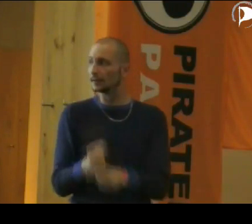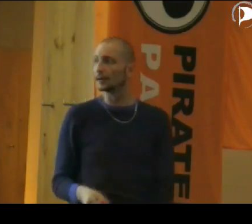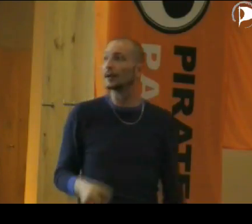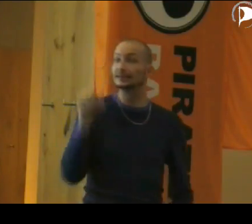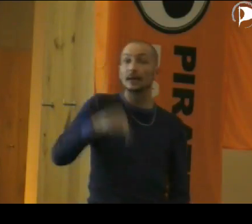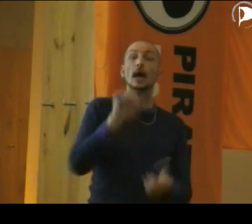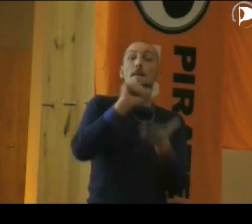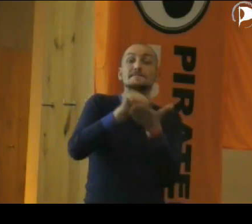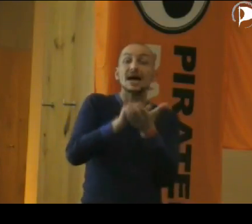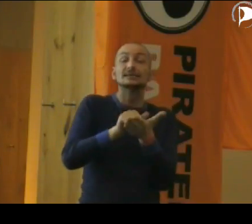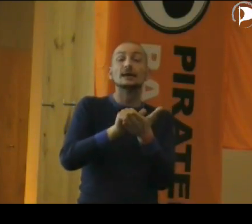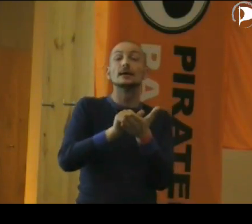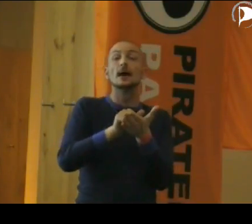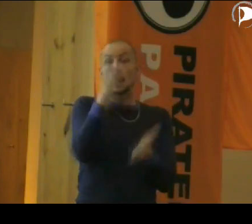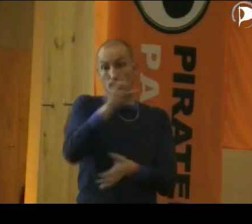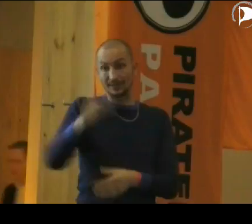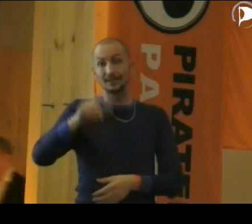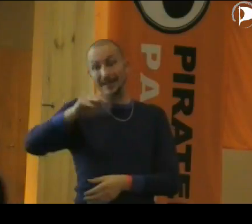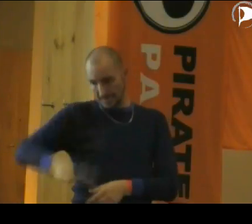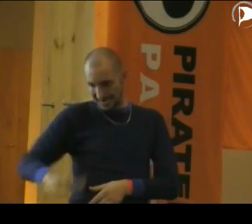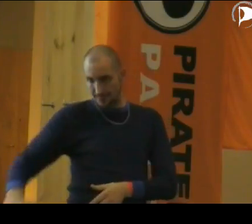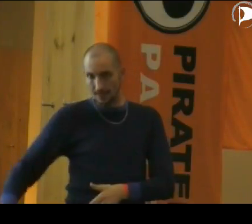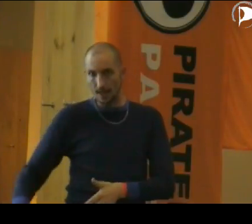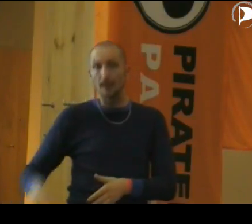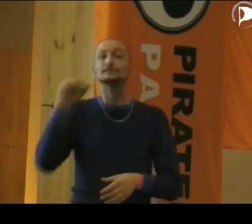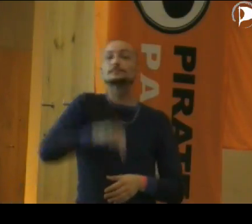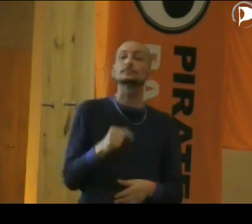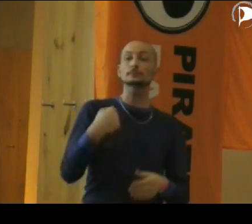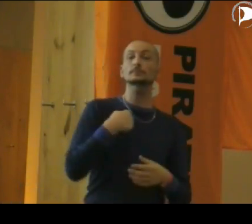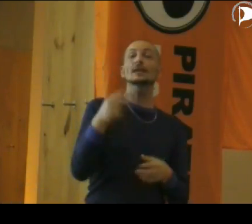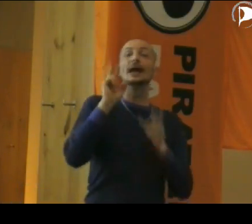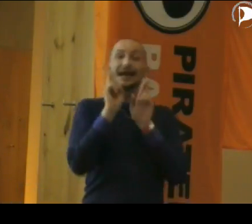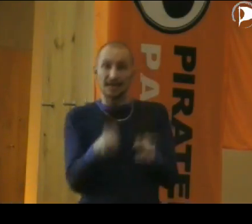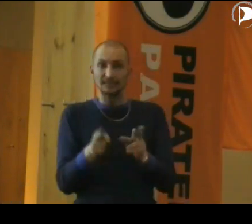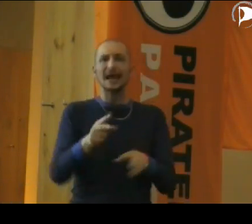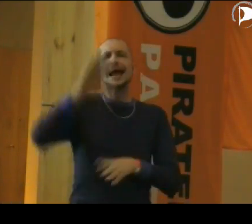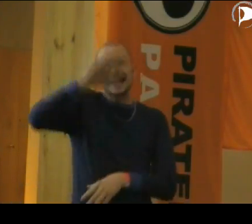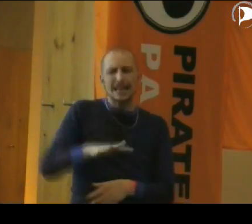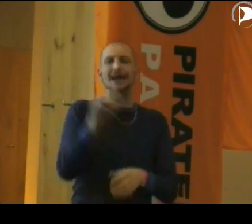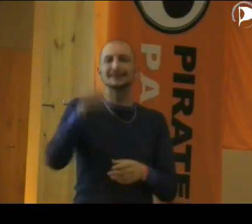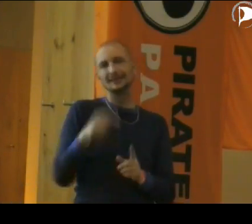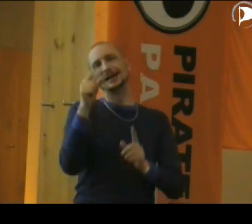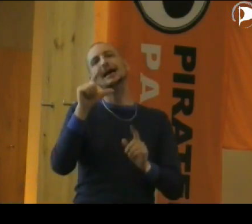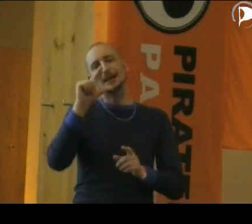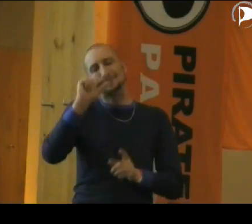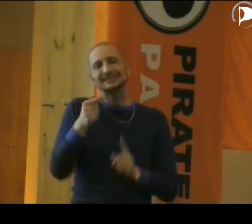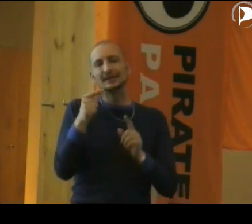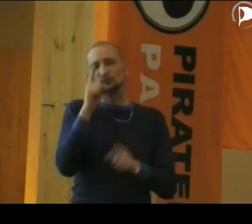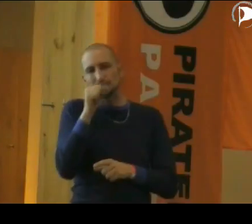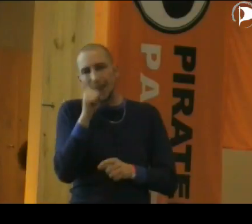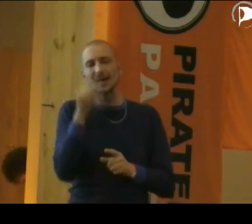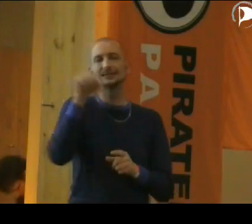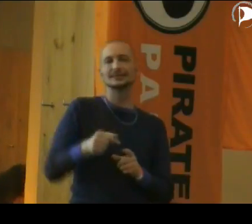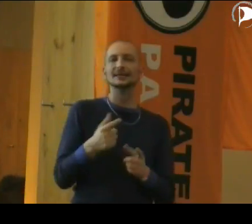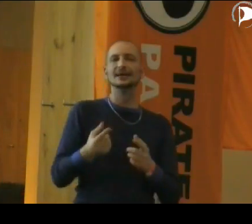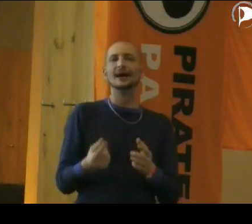presseleute und kleine kinder ich habe mir dieses recht wird diese kleine die eigentlich womöglich zur spitze ausgenommen